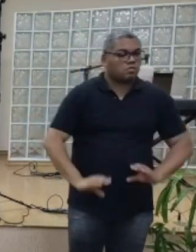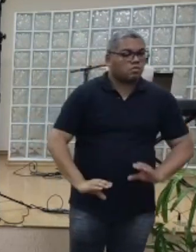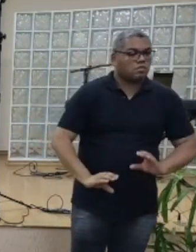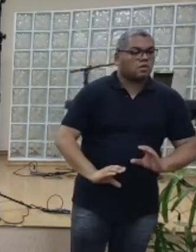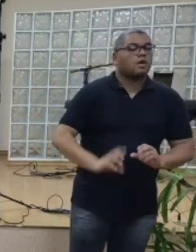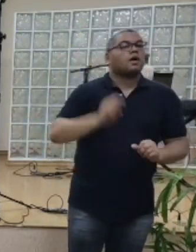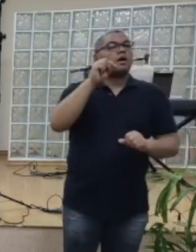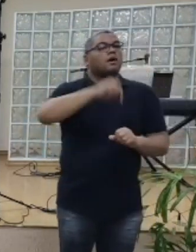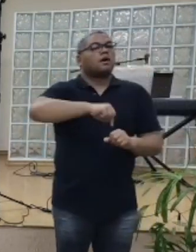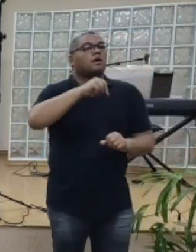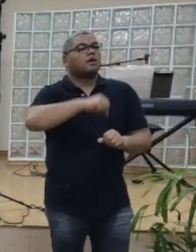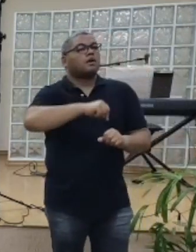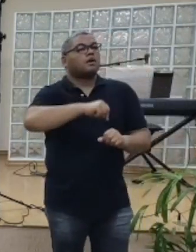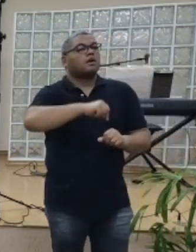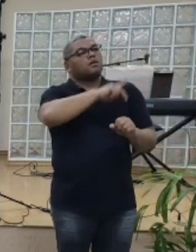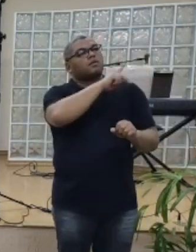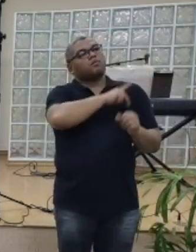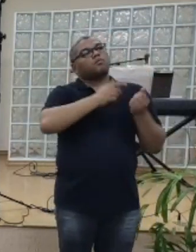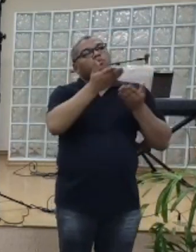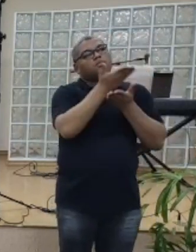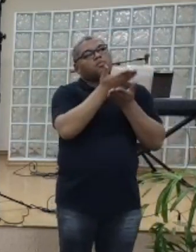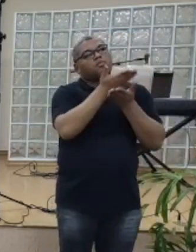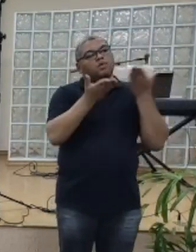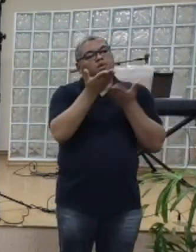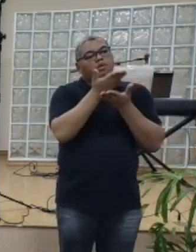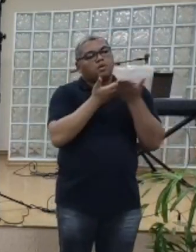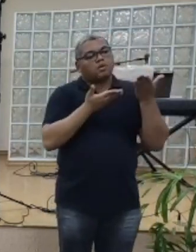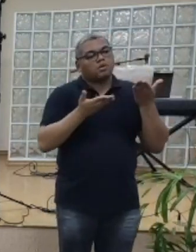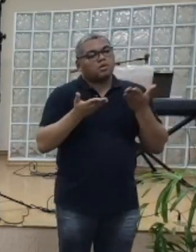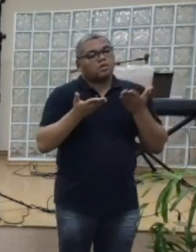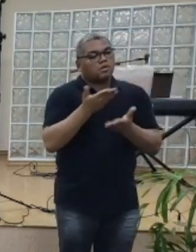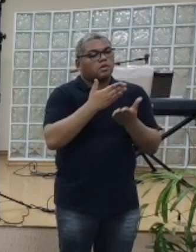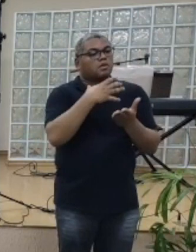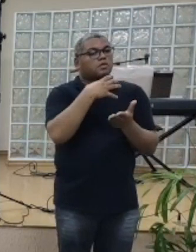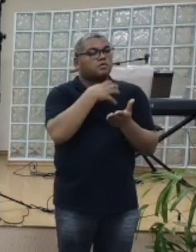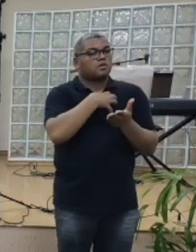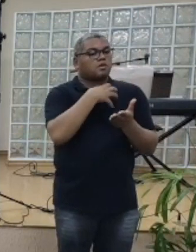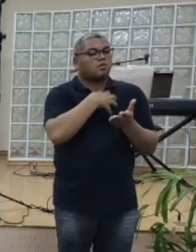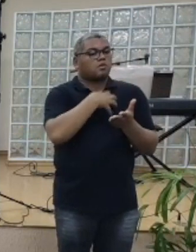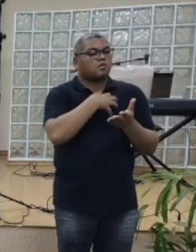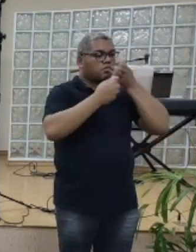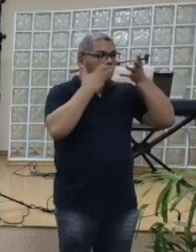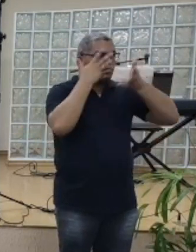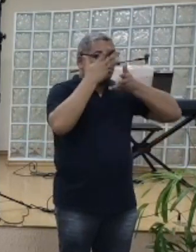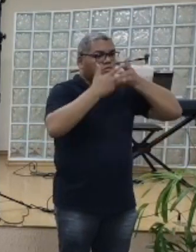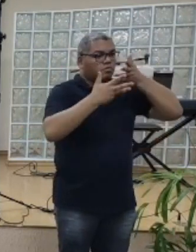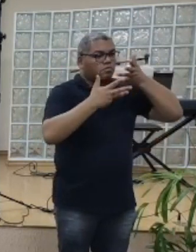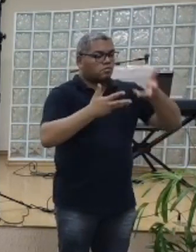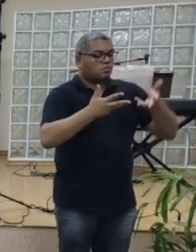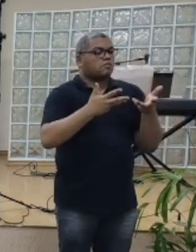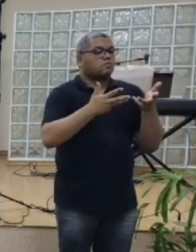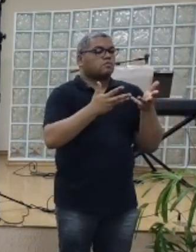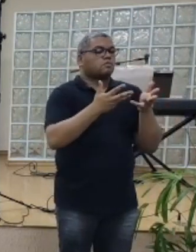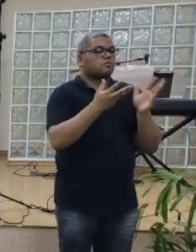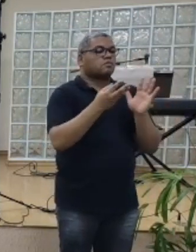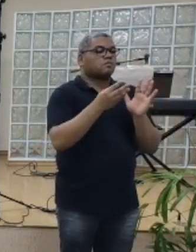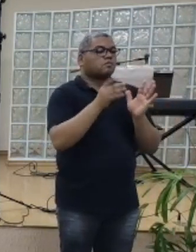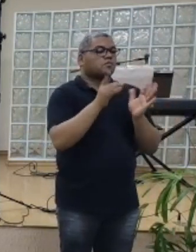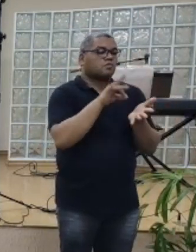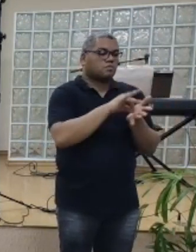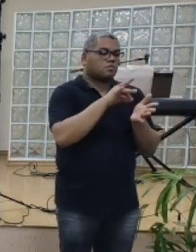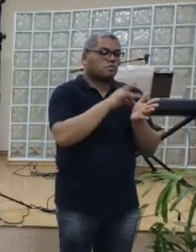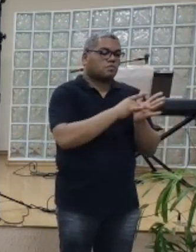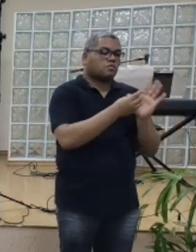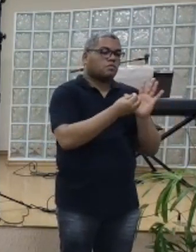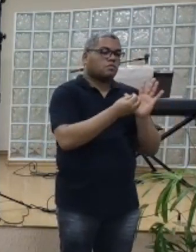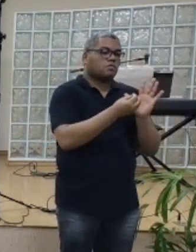tratar até da questão do seu tom de fala, da transmissão de verdades.